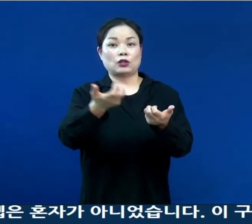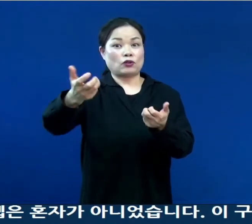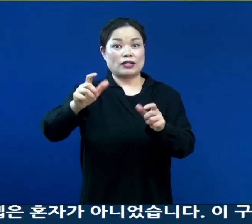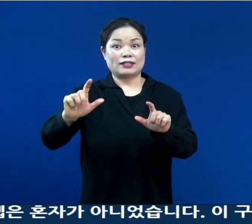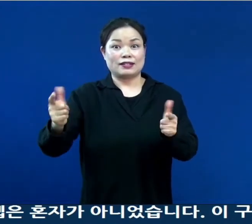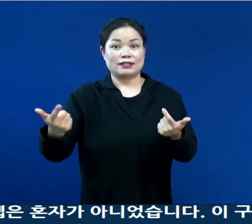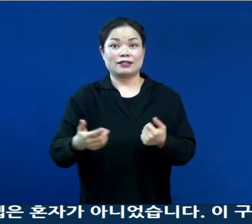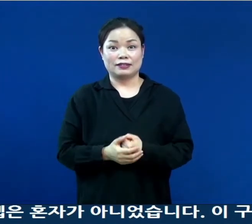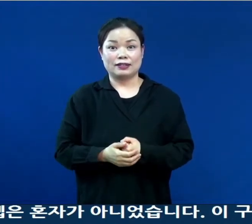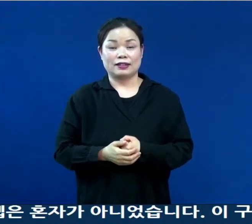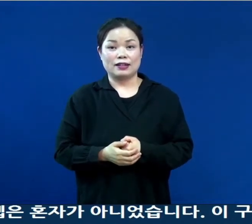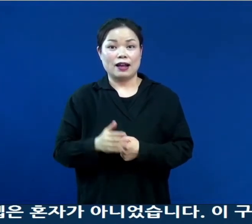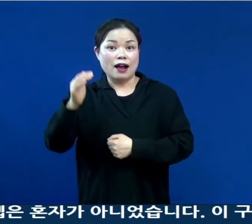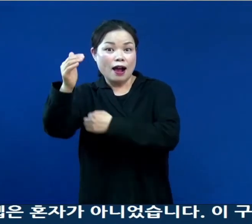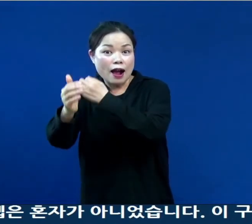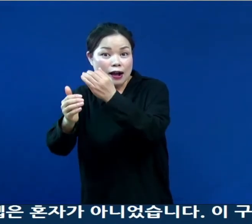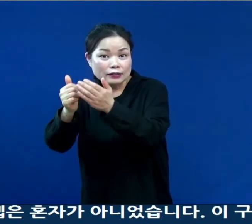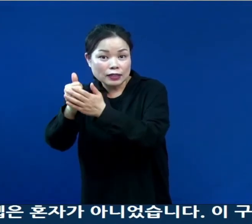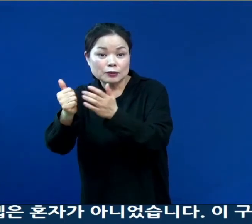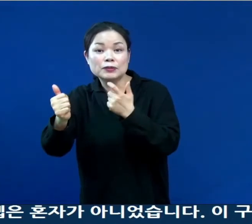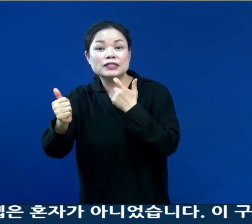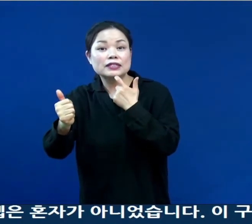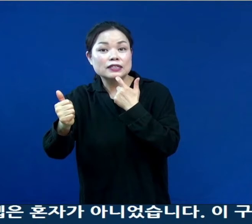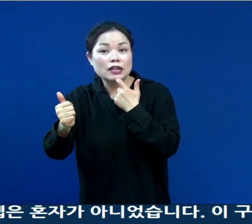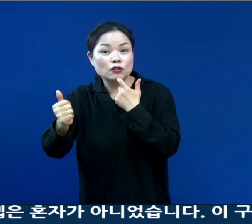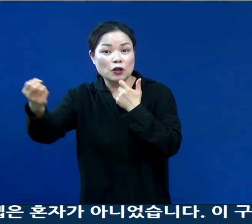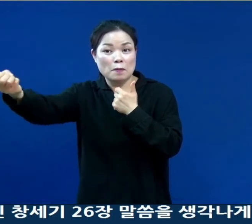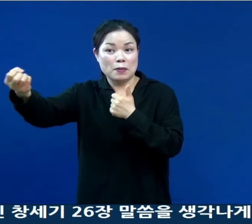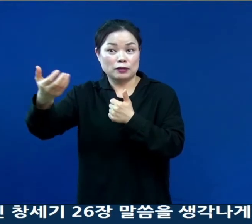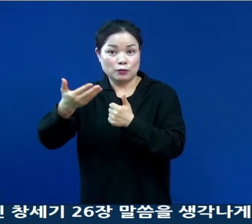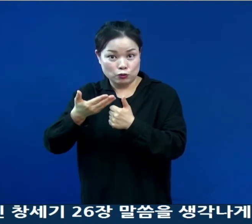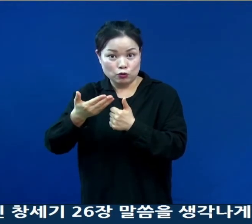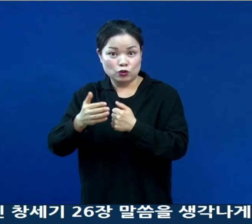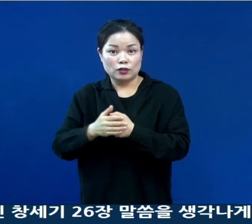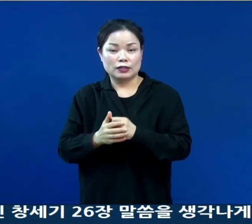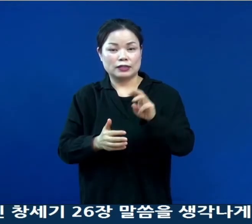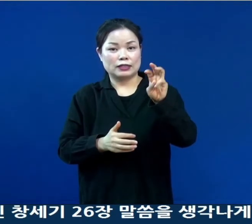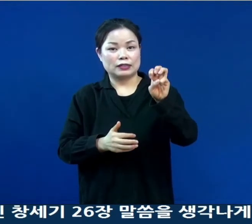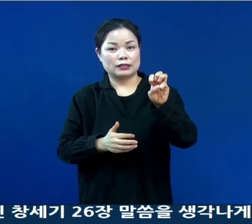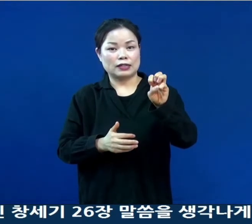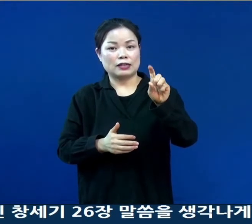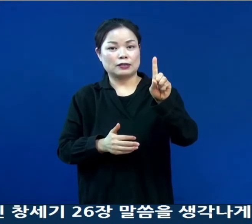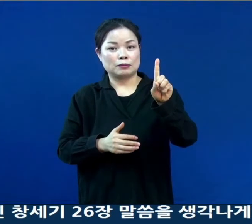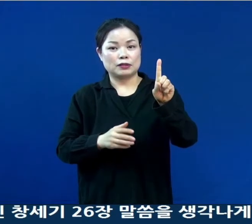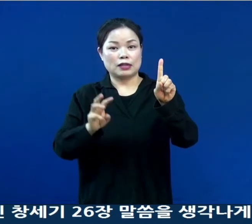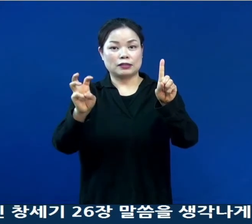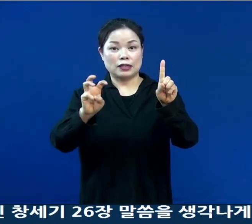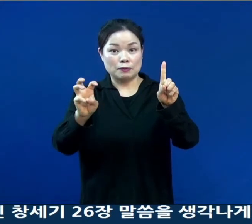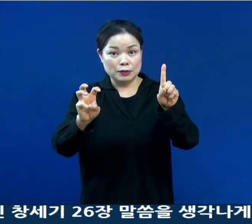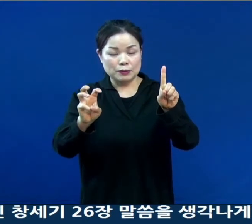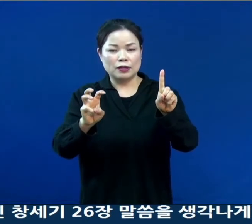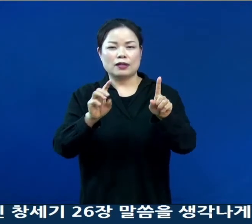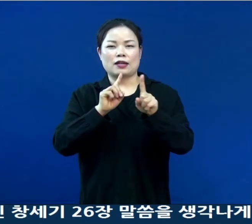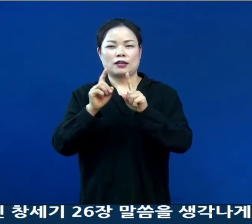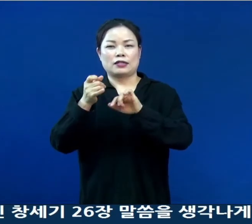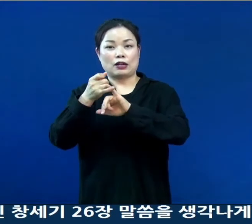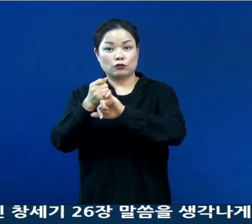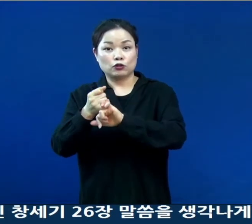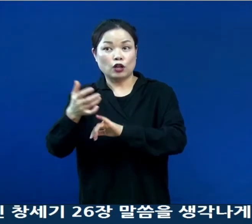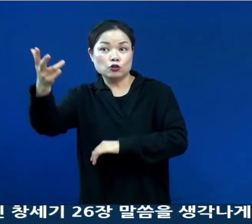아니하리라. 하나님이 야곱에게 이렇게 말씀하시고 31장 30절에 한 번 더 이렇게